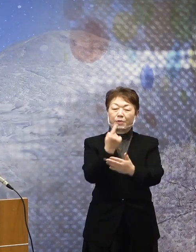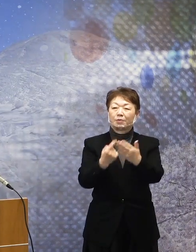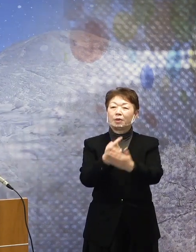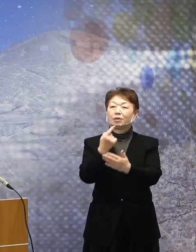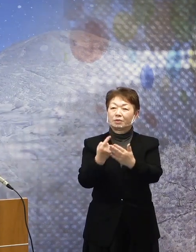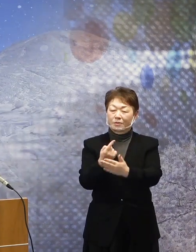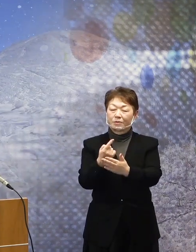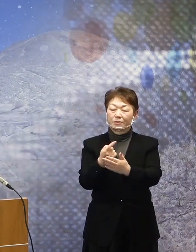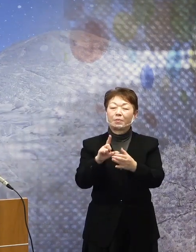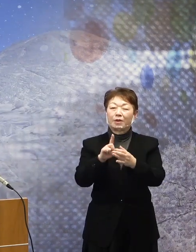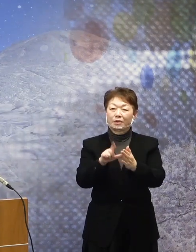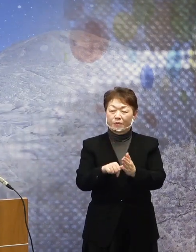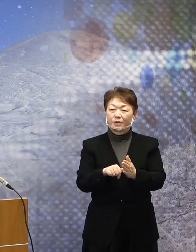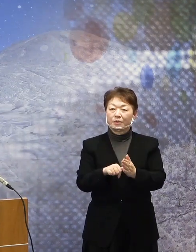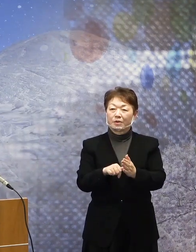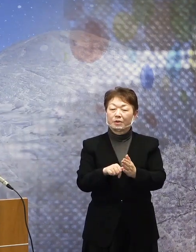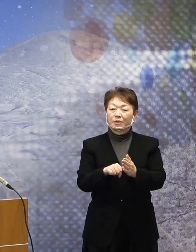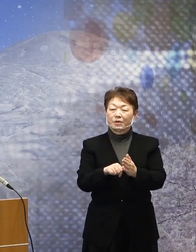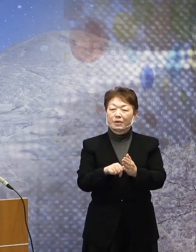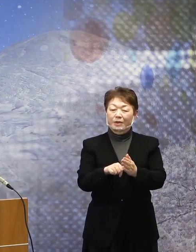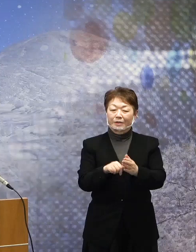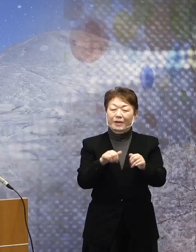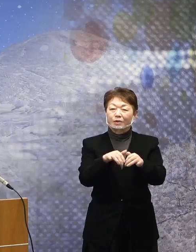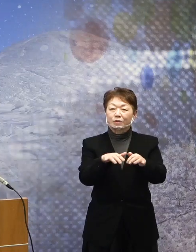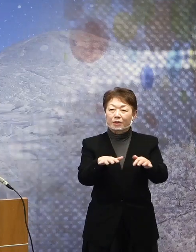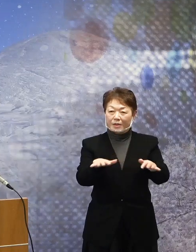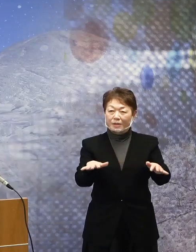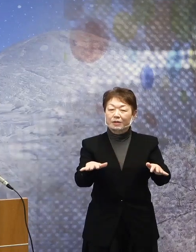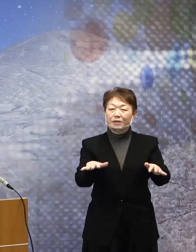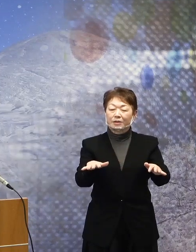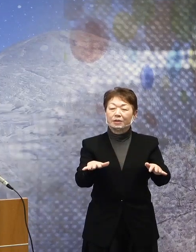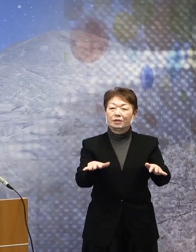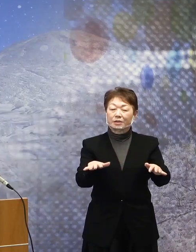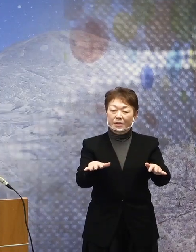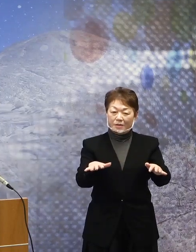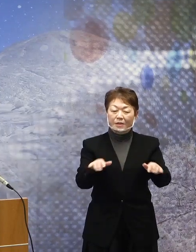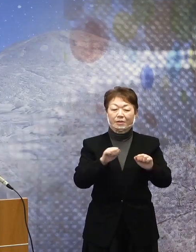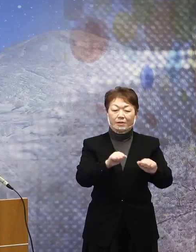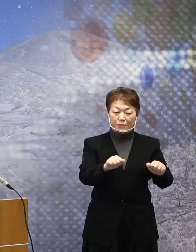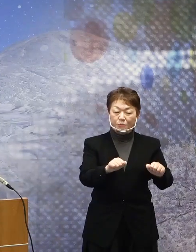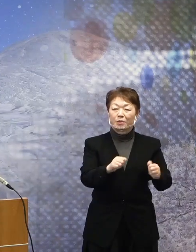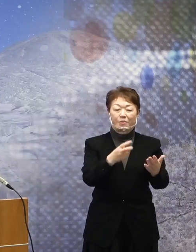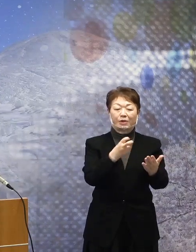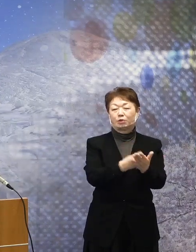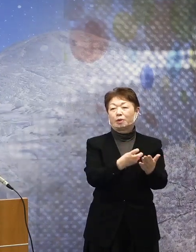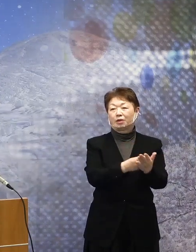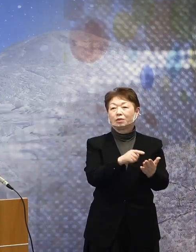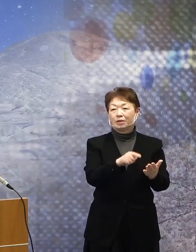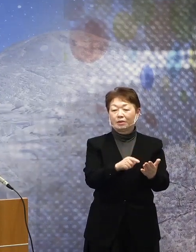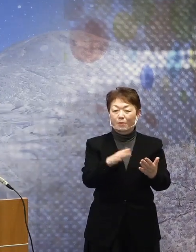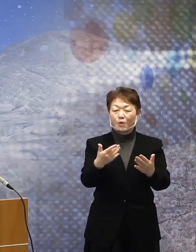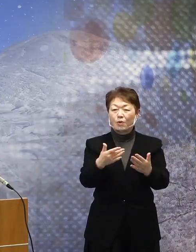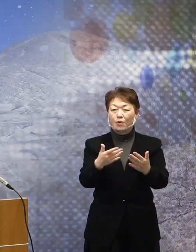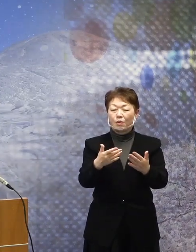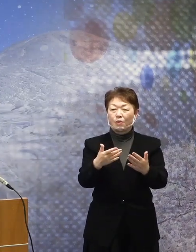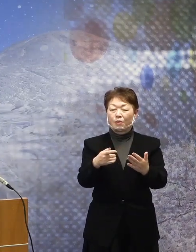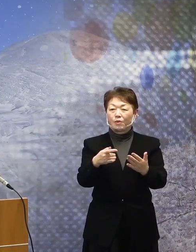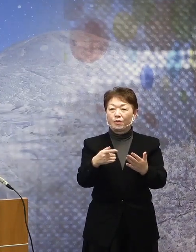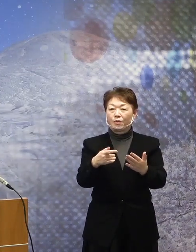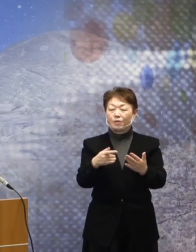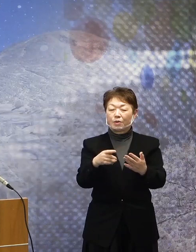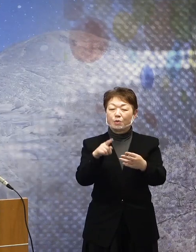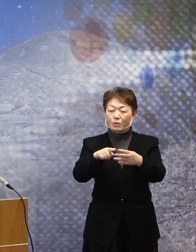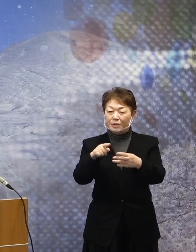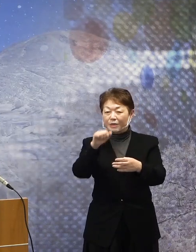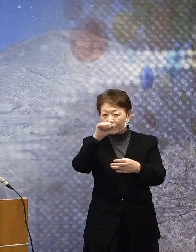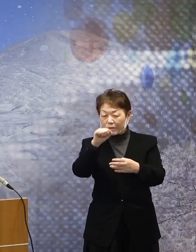数学年でも拡大が複数学年でしている場合はすべきですし、そうじゃなくて片方の学で終わってるんだけど片方が良